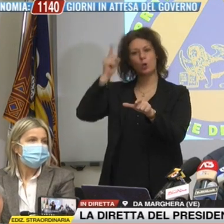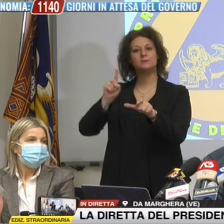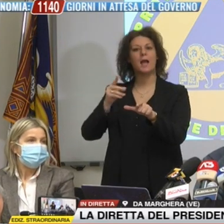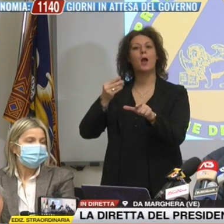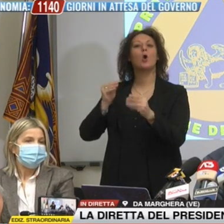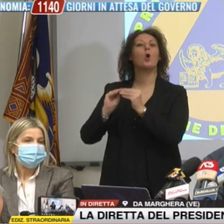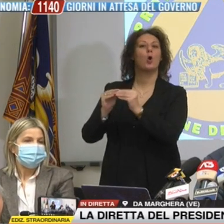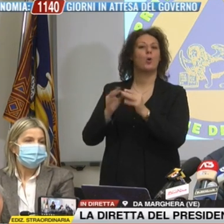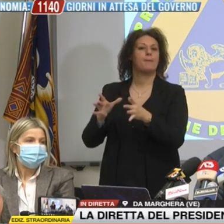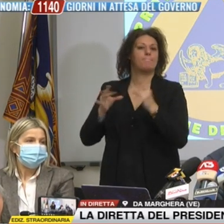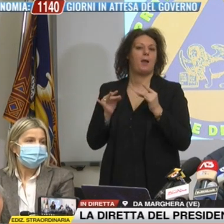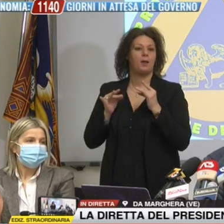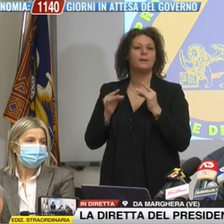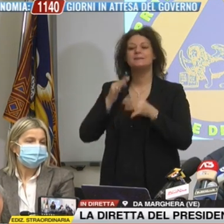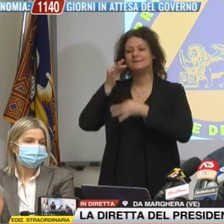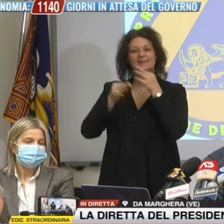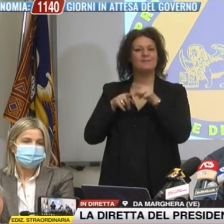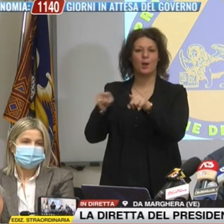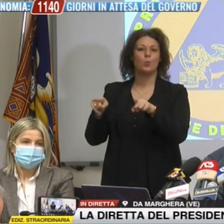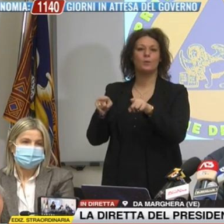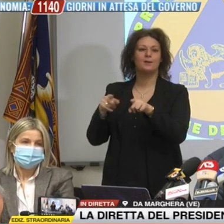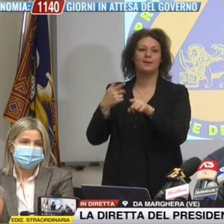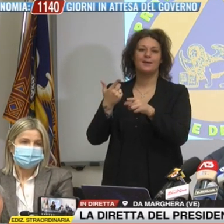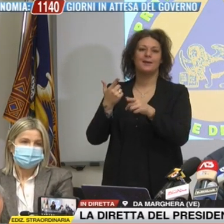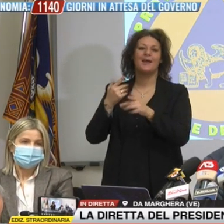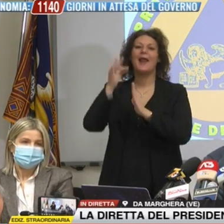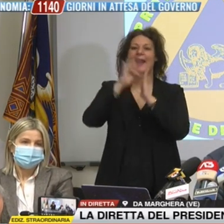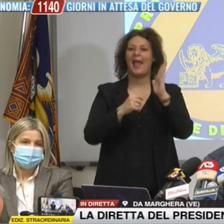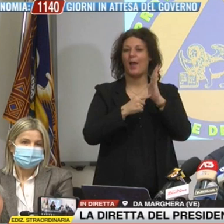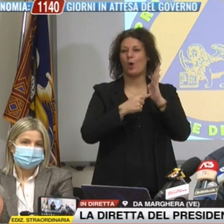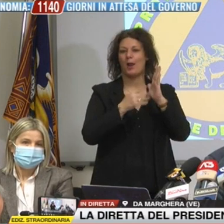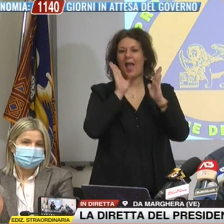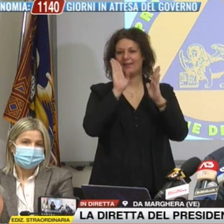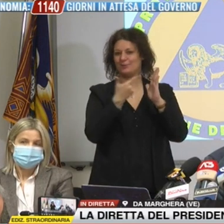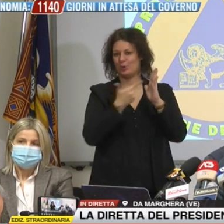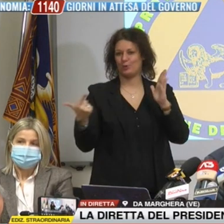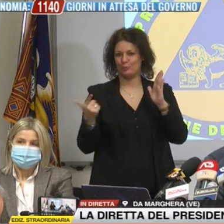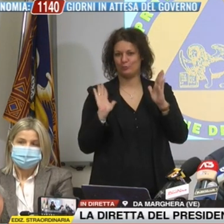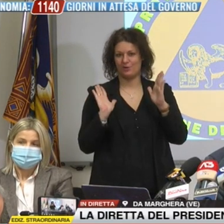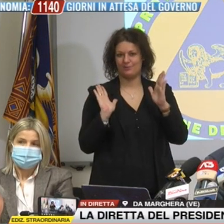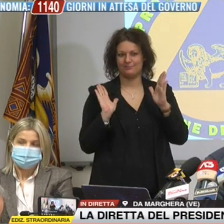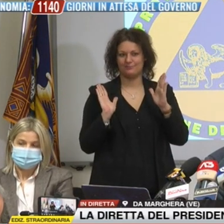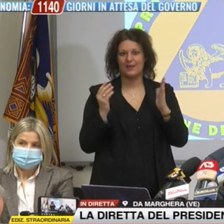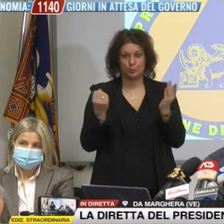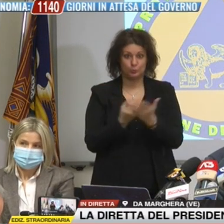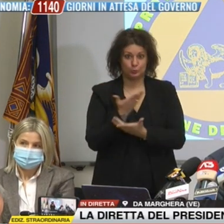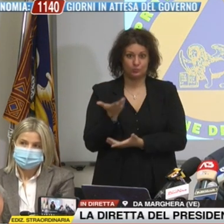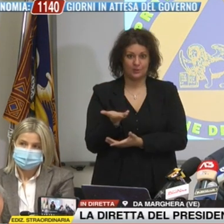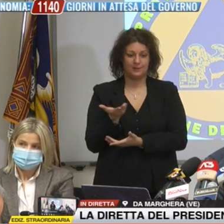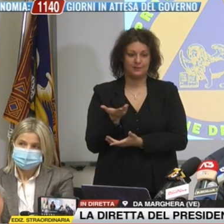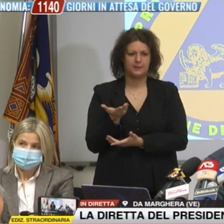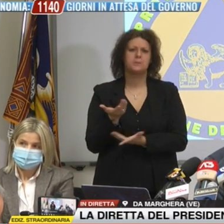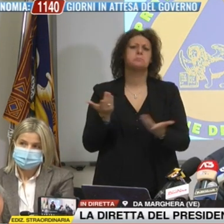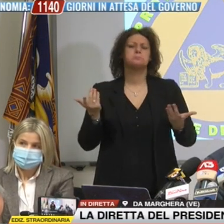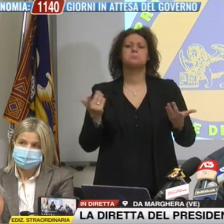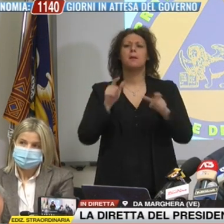probabilmente non è stato così attento a rispettare queste regole. E succede, perché li vediamo spesso in giro, persone